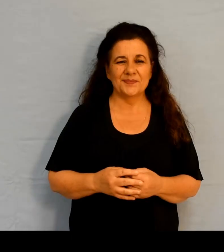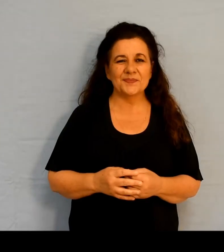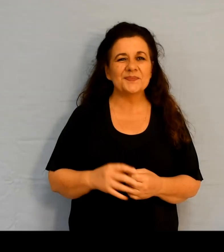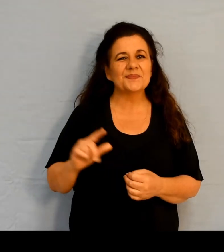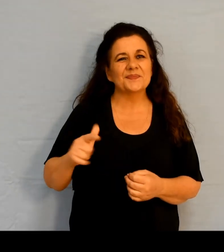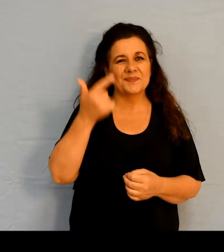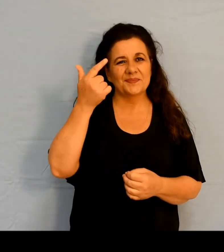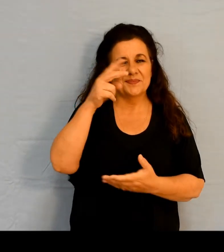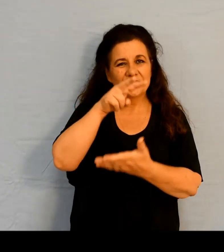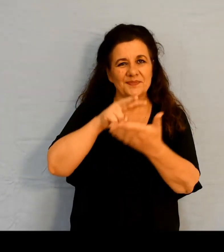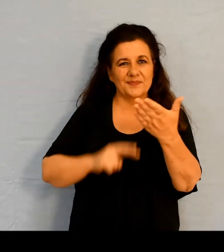Deuxième lecture.